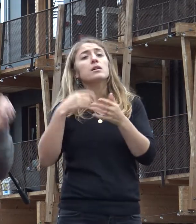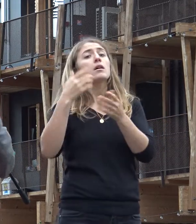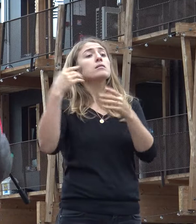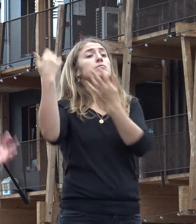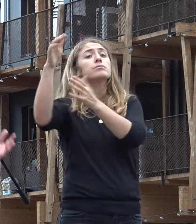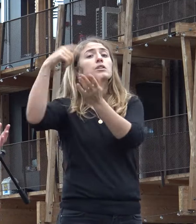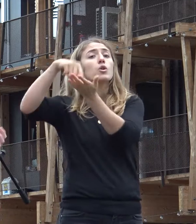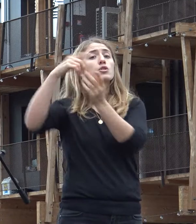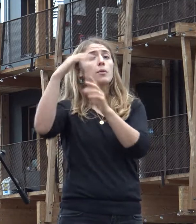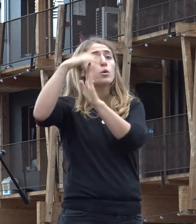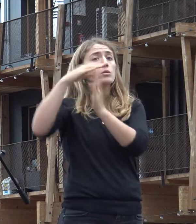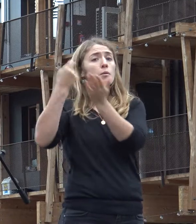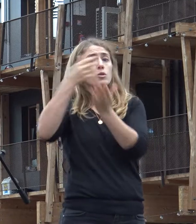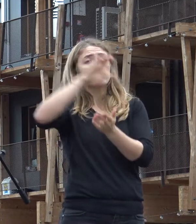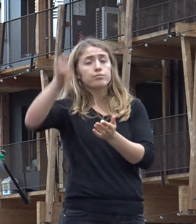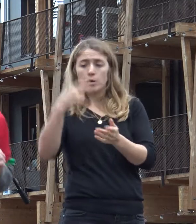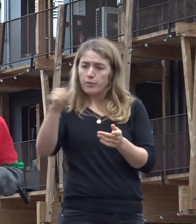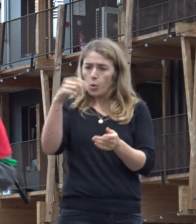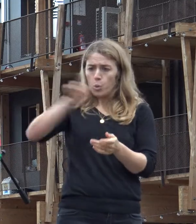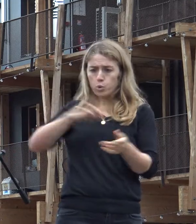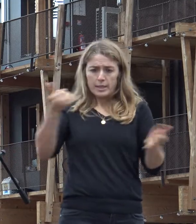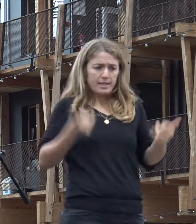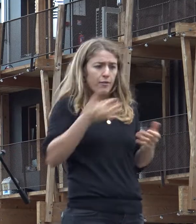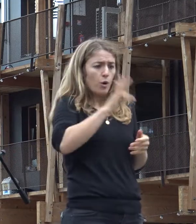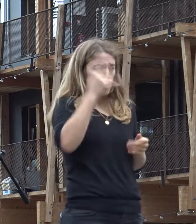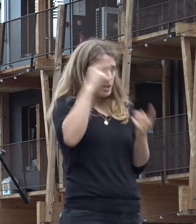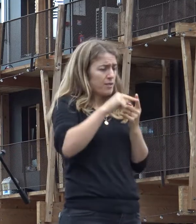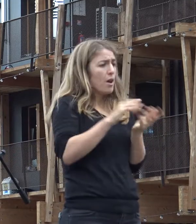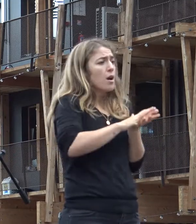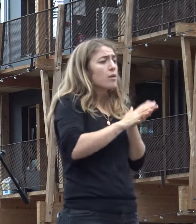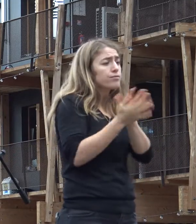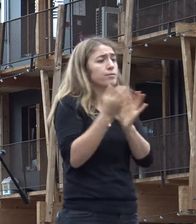avons besoin. Voilà.